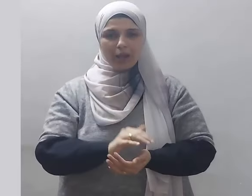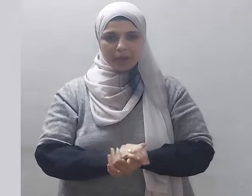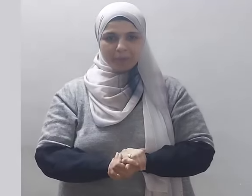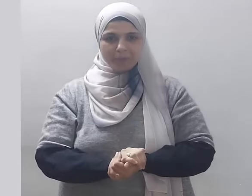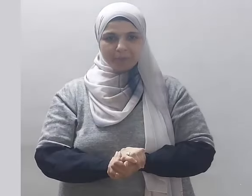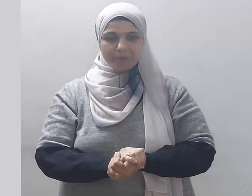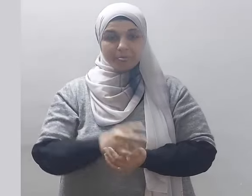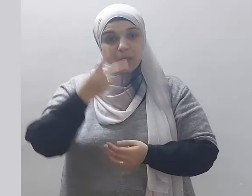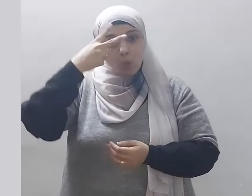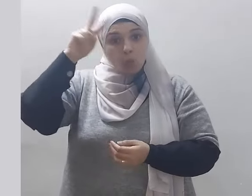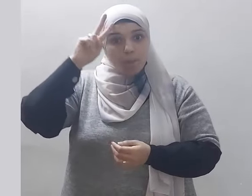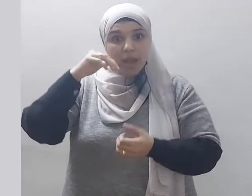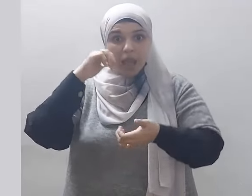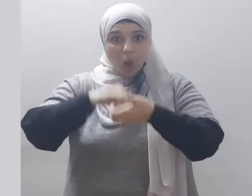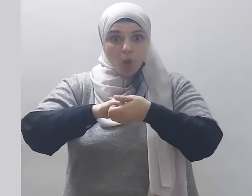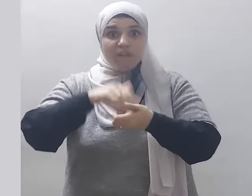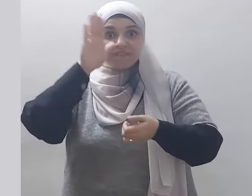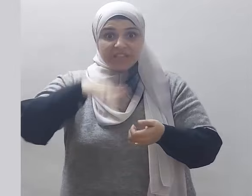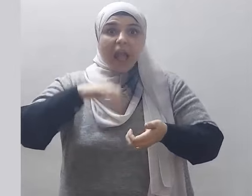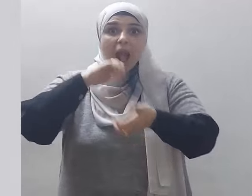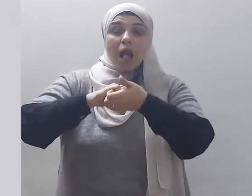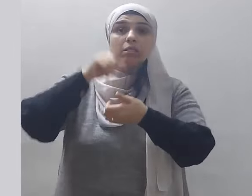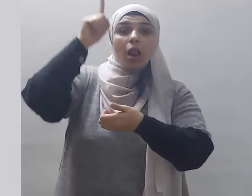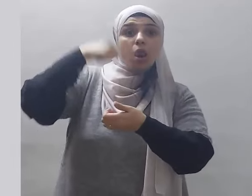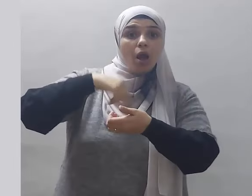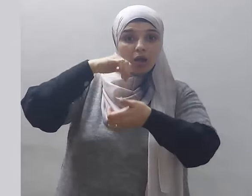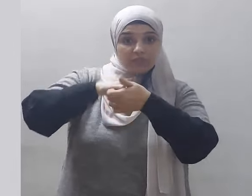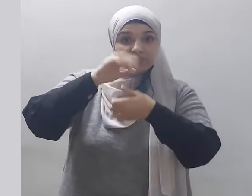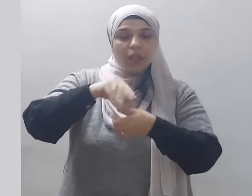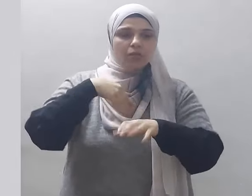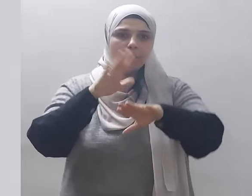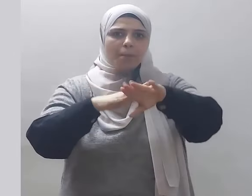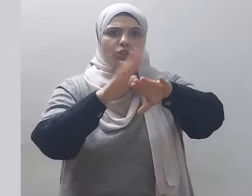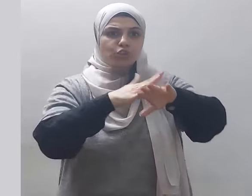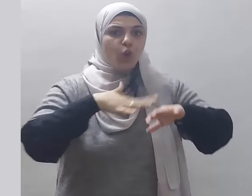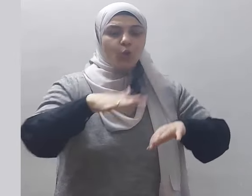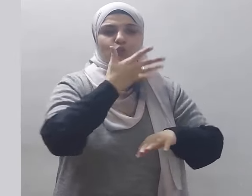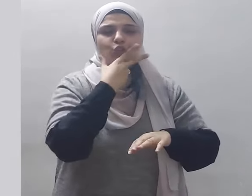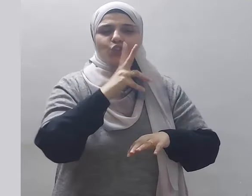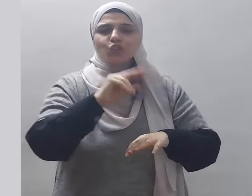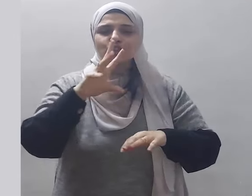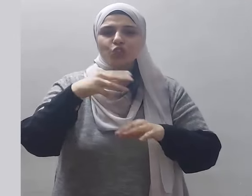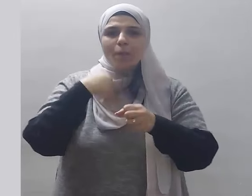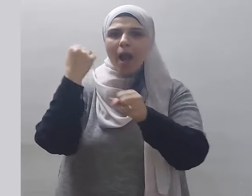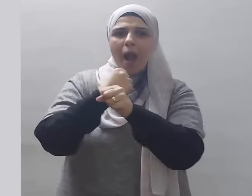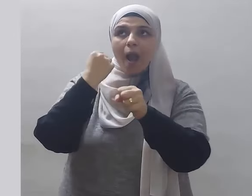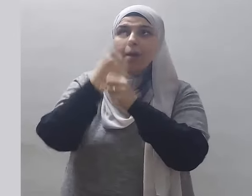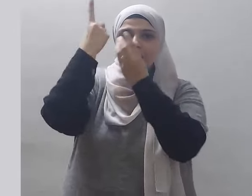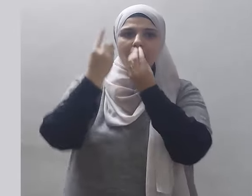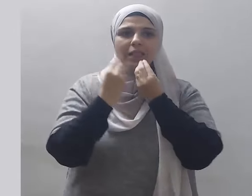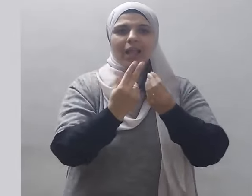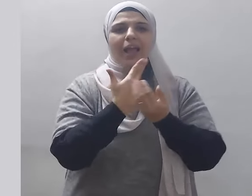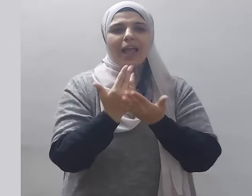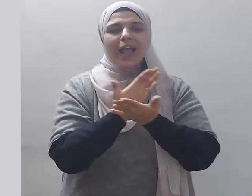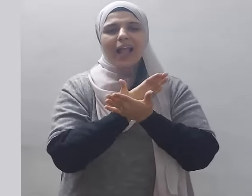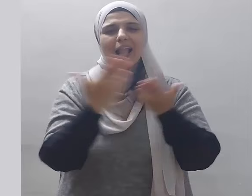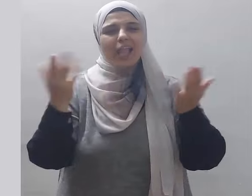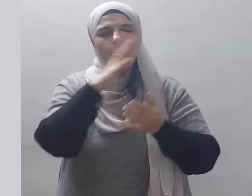ومن اوفى بعهده من الله فاستبشروا ببيعكم الذي بايعتم به وذلك هو الفوز